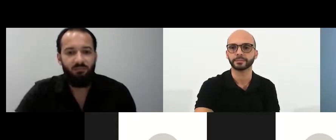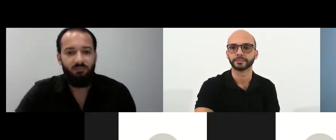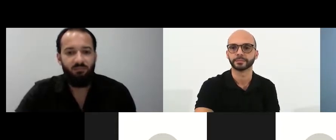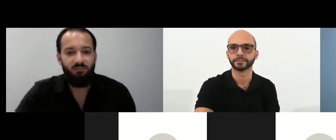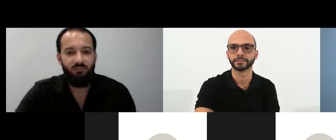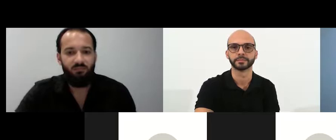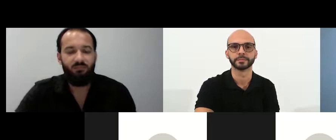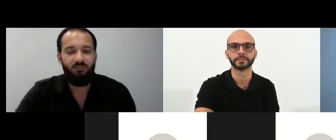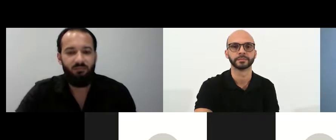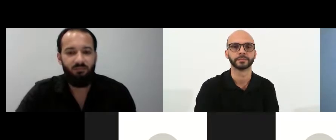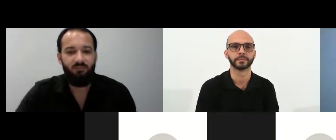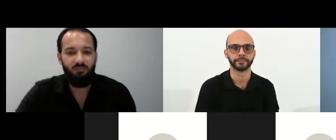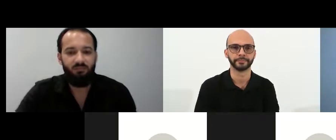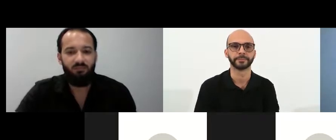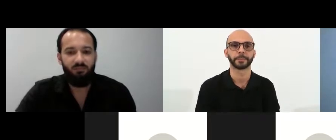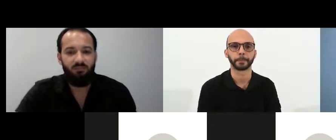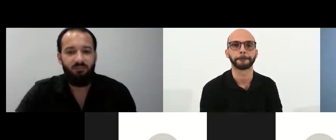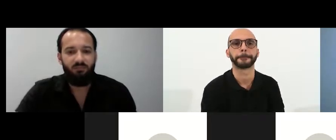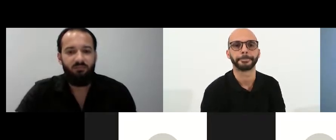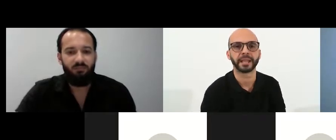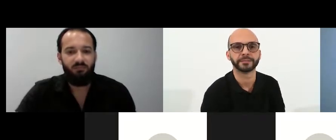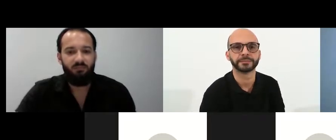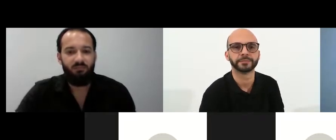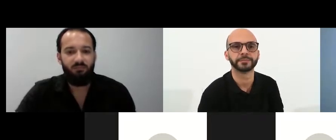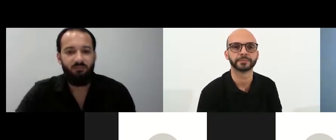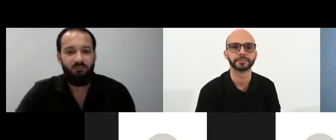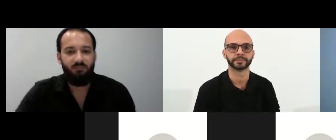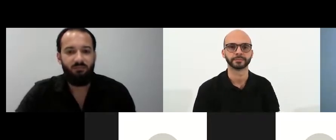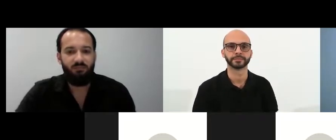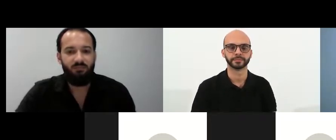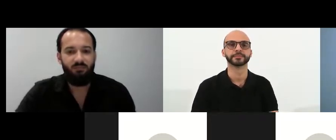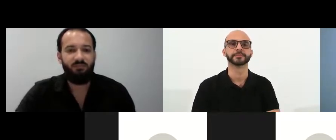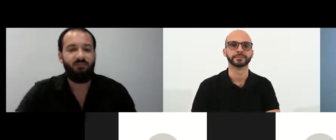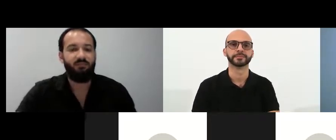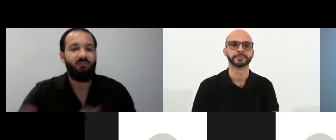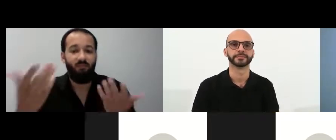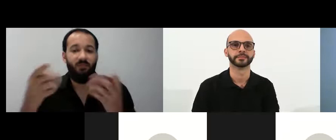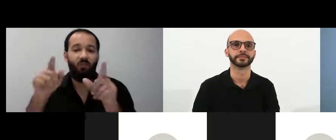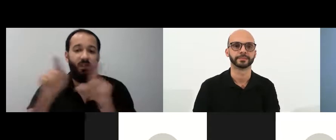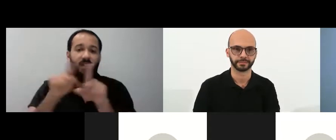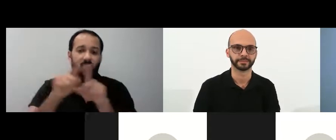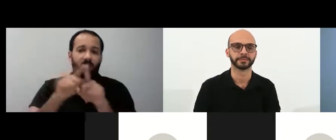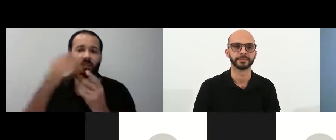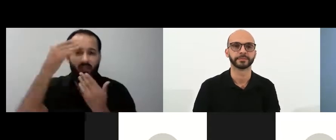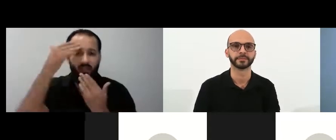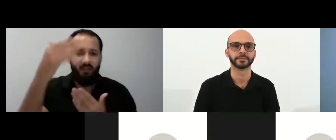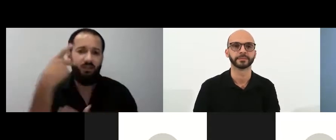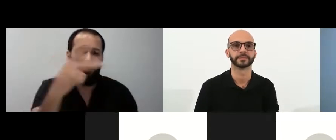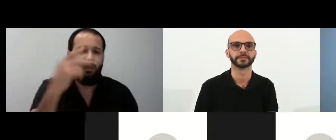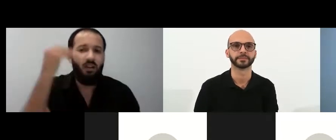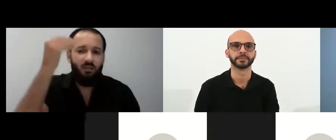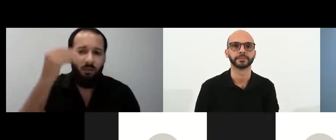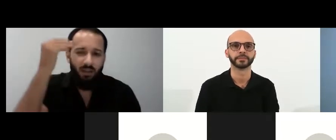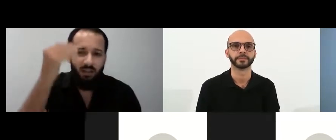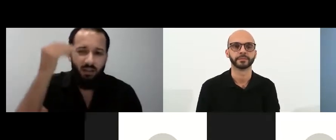Jamile e ao Emanuel por nos traduzirem aqui. Muito obrigada por fazer nosso processo de oralização. Também